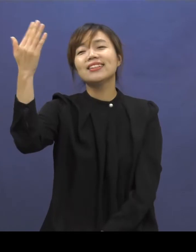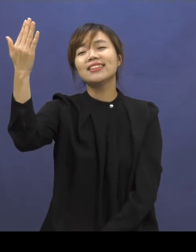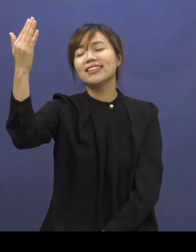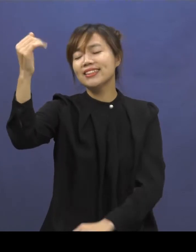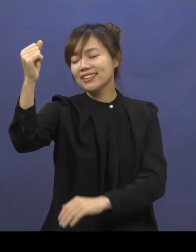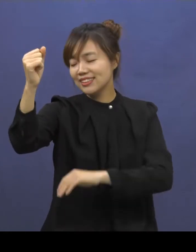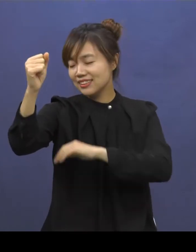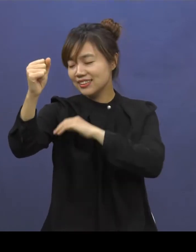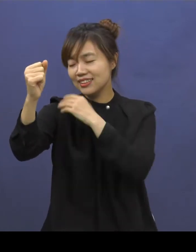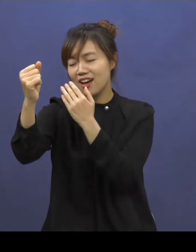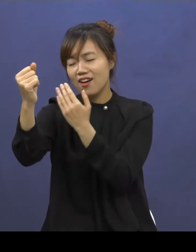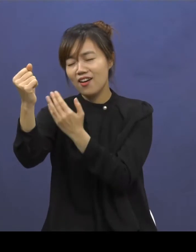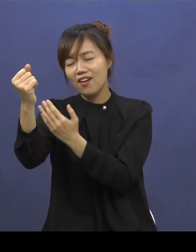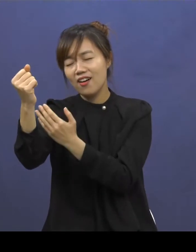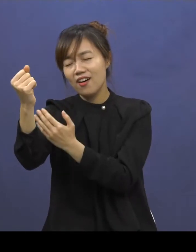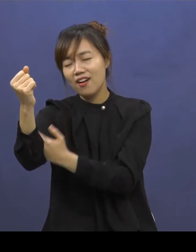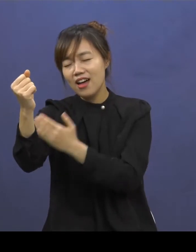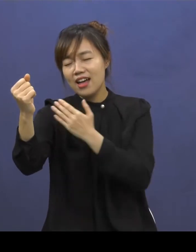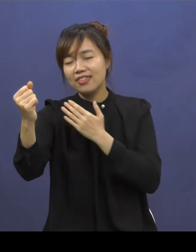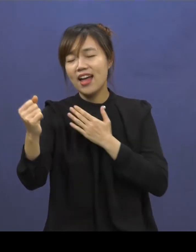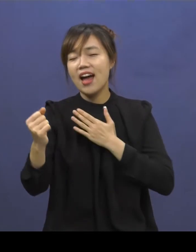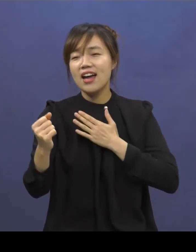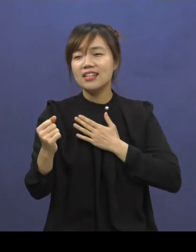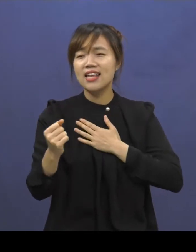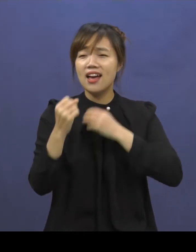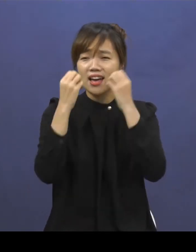그 능력 날